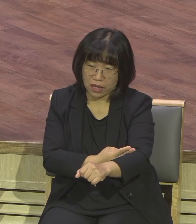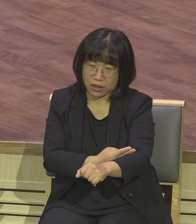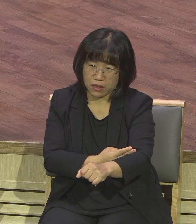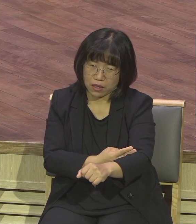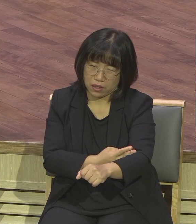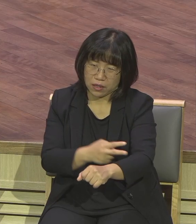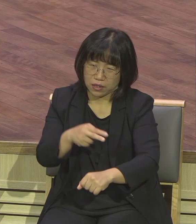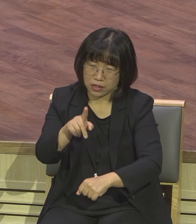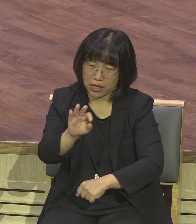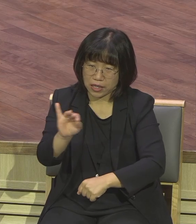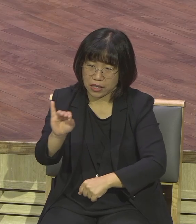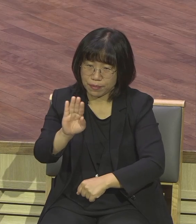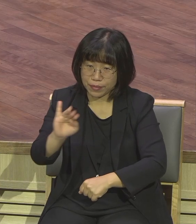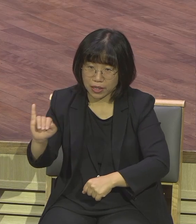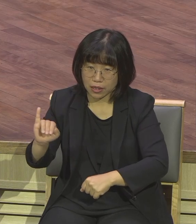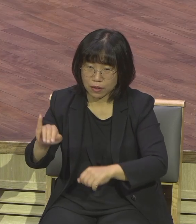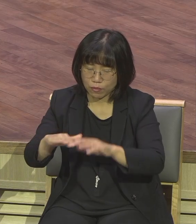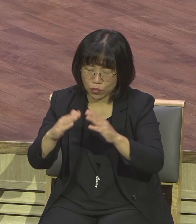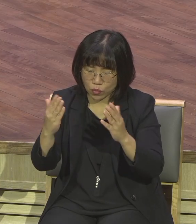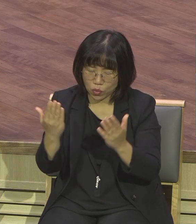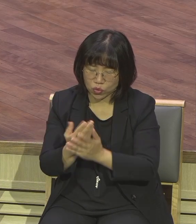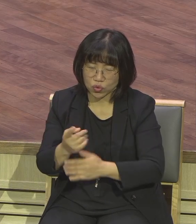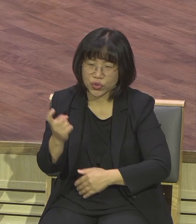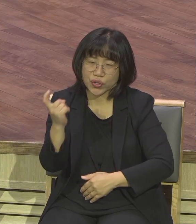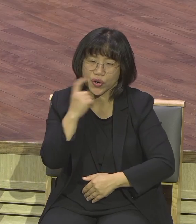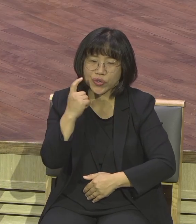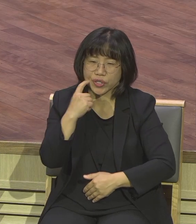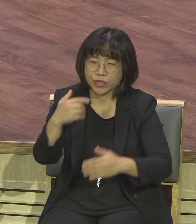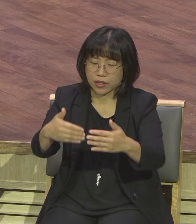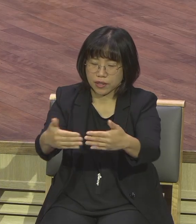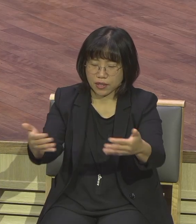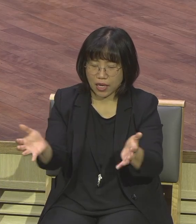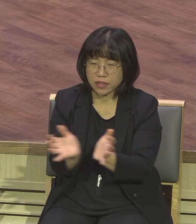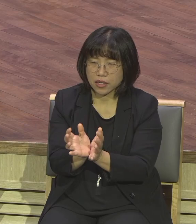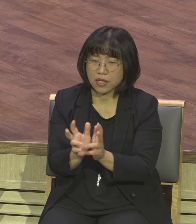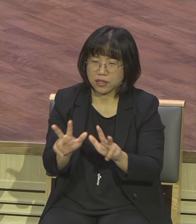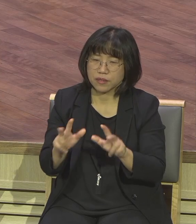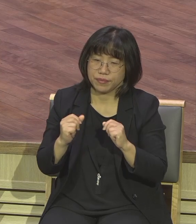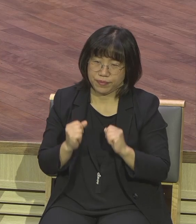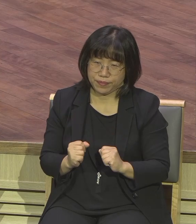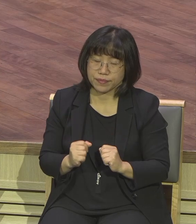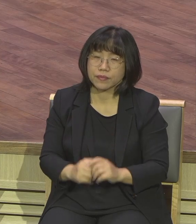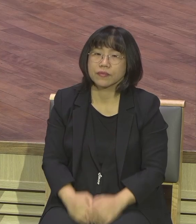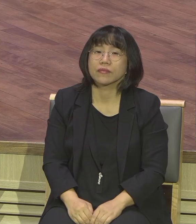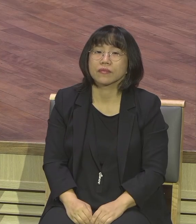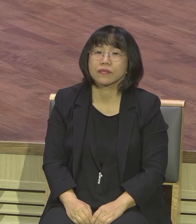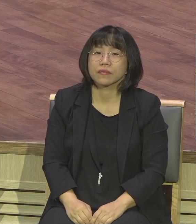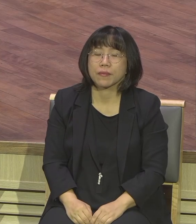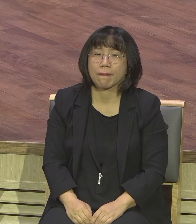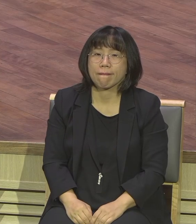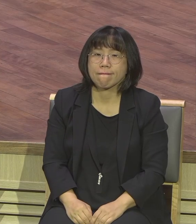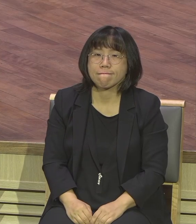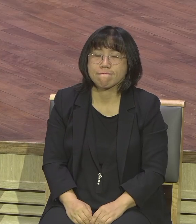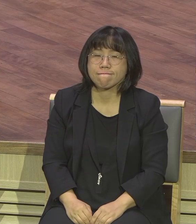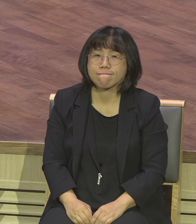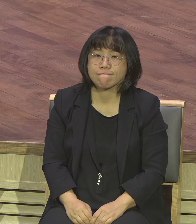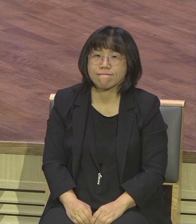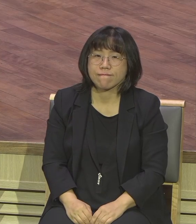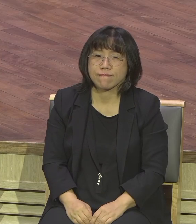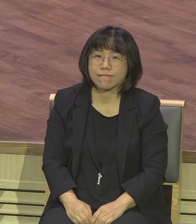사이비. 전부 다 지금 다 거짓으로 하고, 거짓. 이것도 거짓. 다 거짓말하고